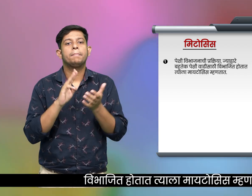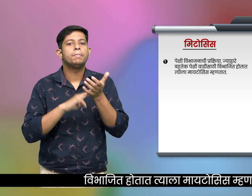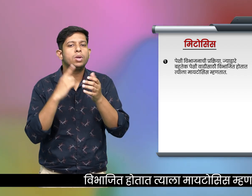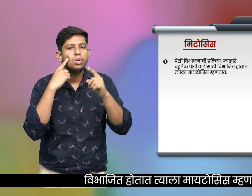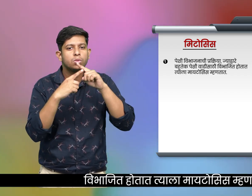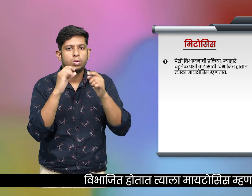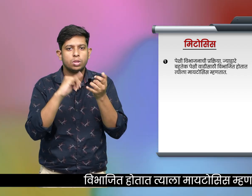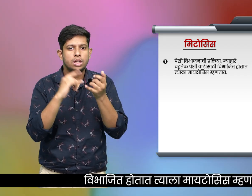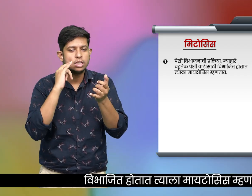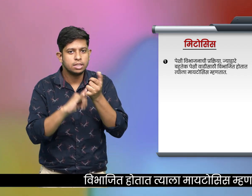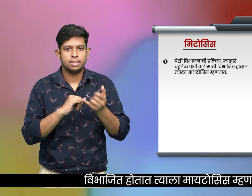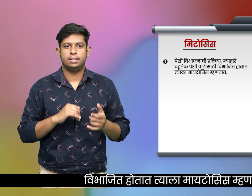म्हणतात.